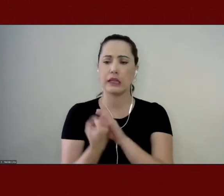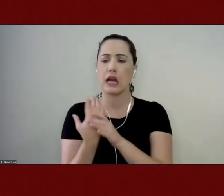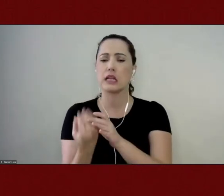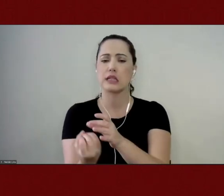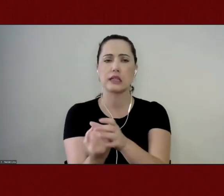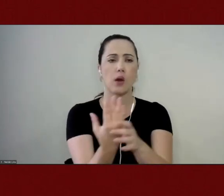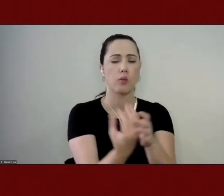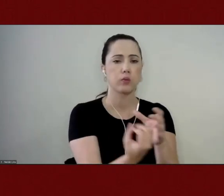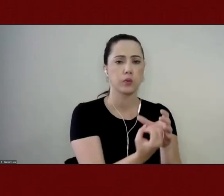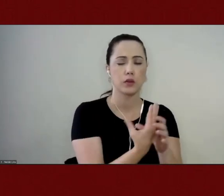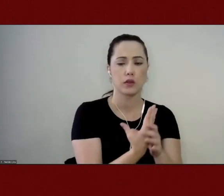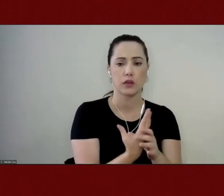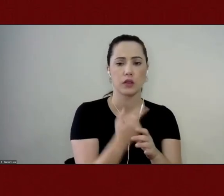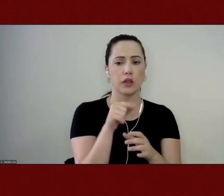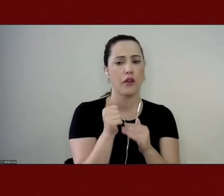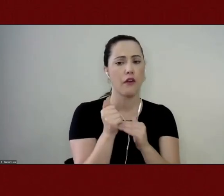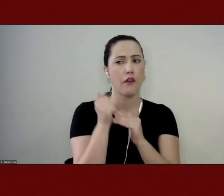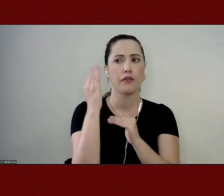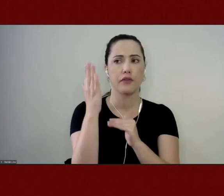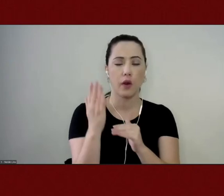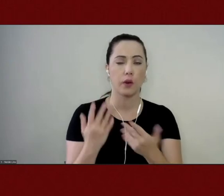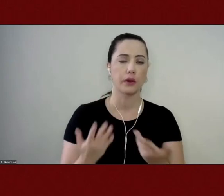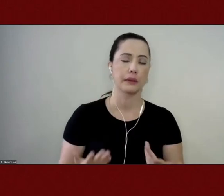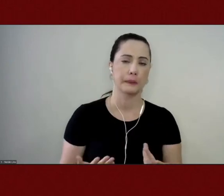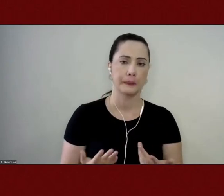fatores externos e internos.